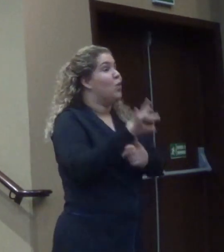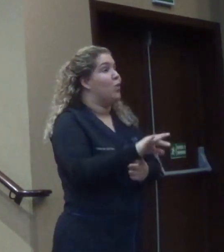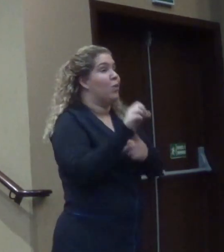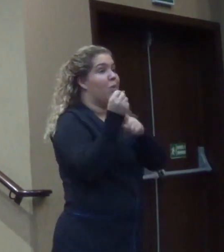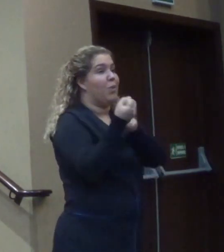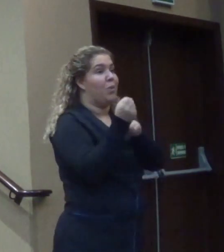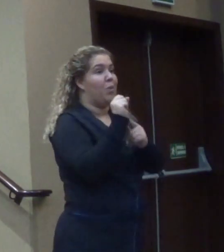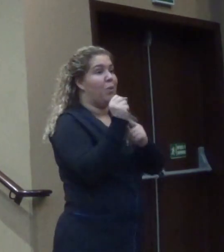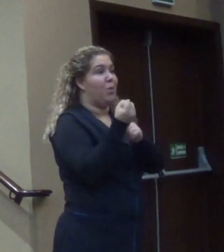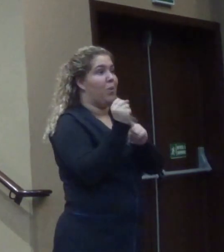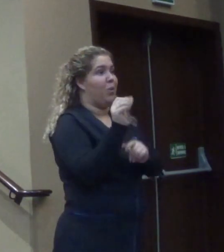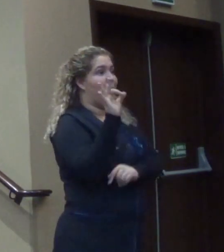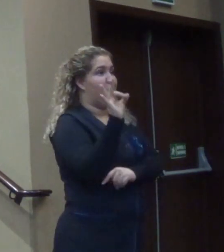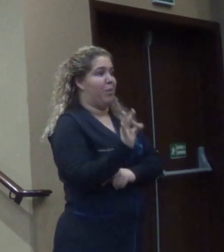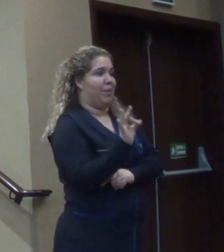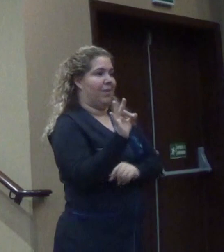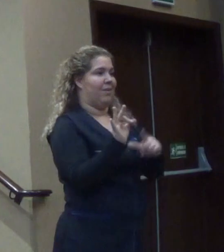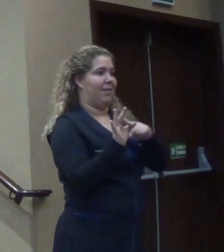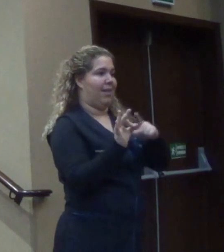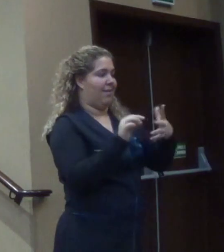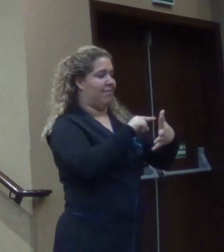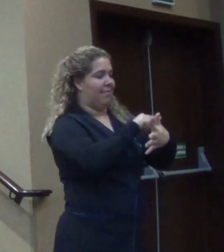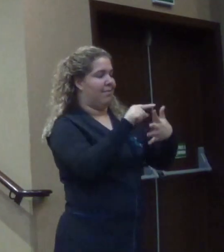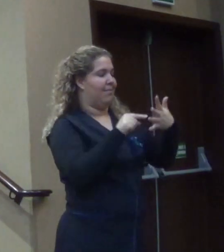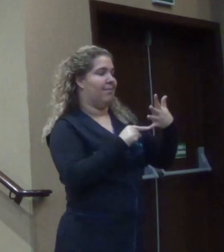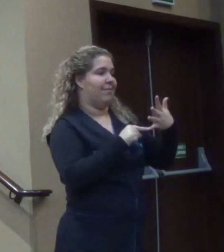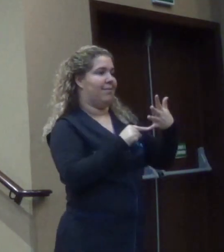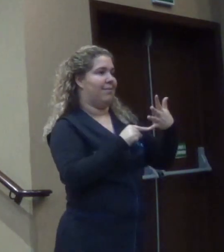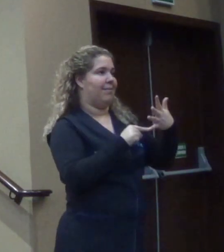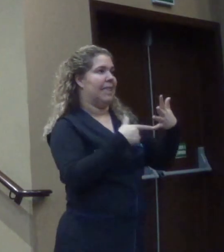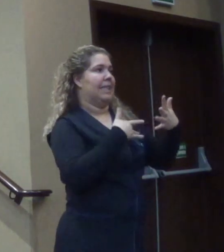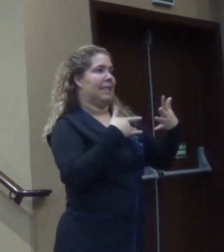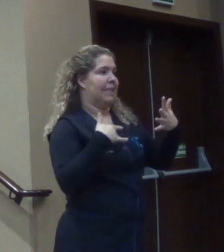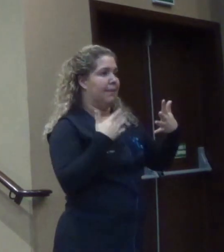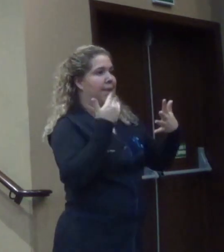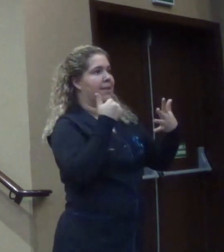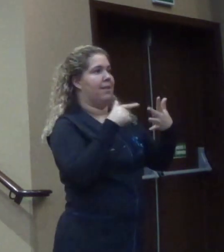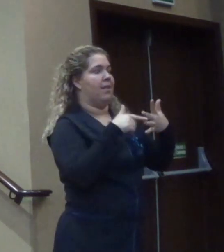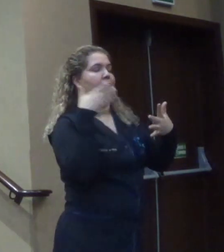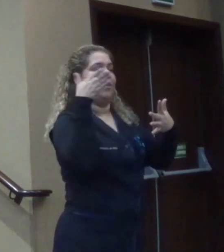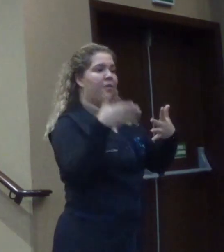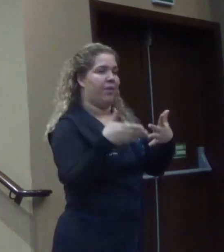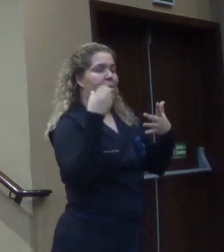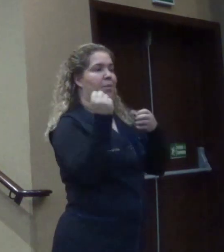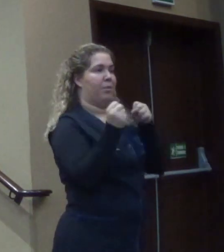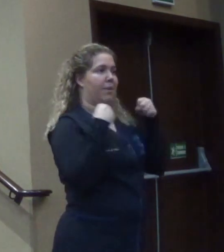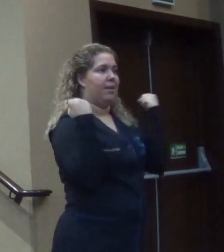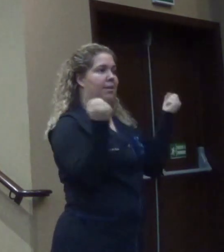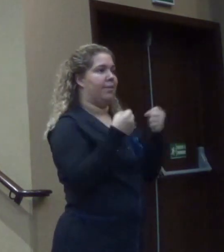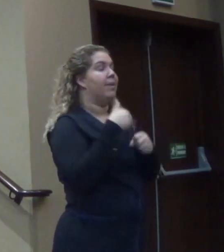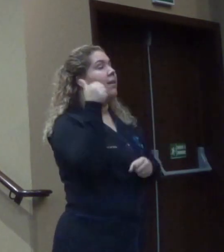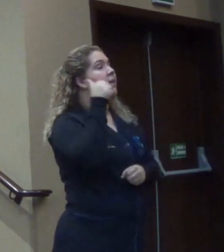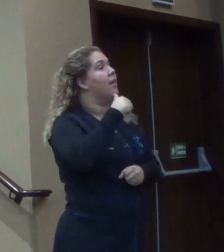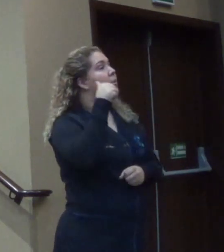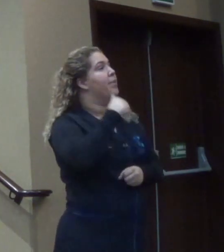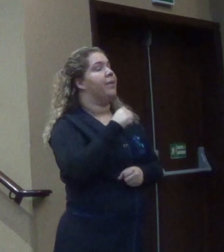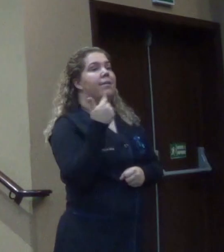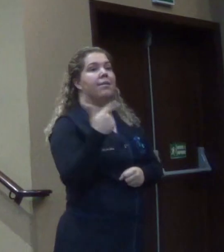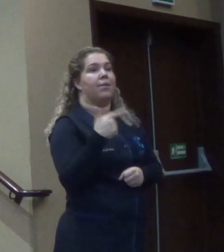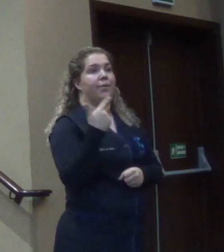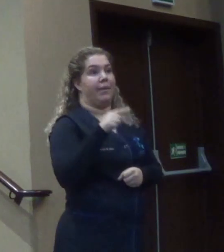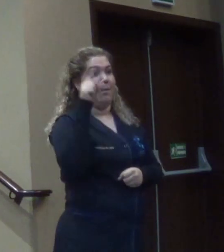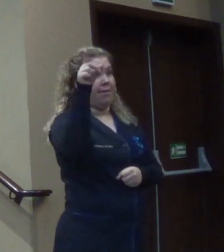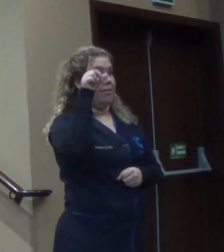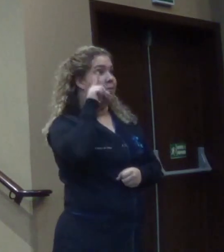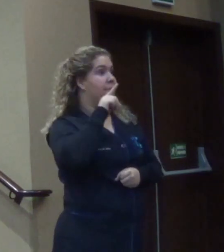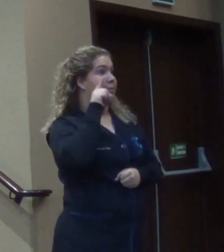Qual é a expectativa de vida dessas pessoas? Então, as pessoas que não têm, as mulheres que não têm nenhum desses itens, nos Estados